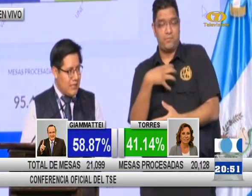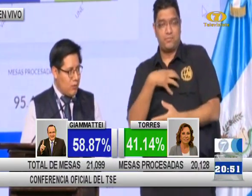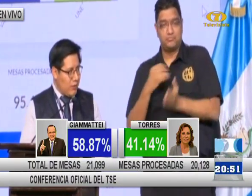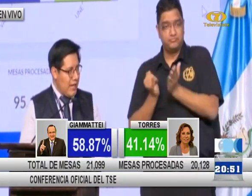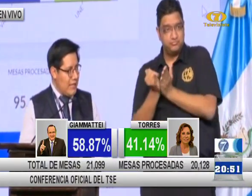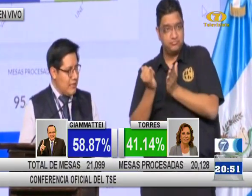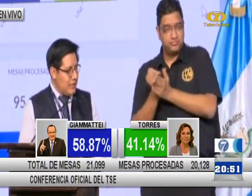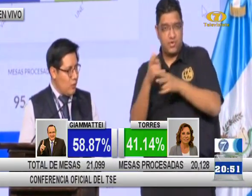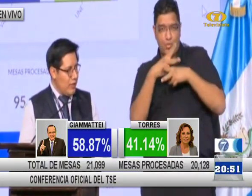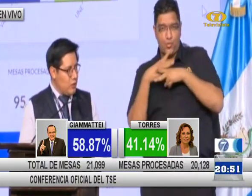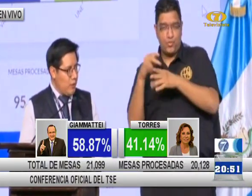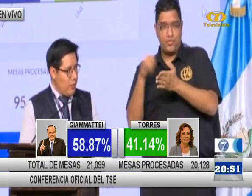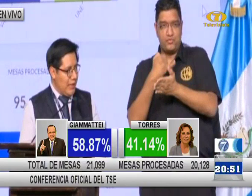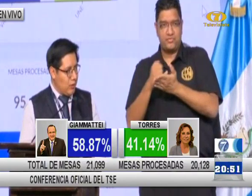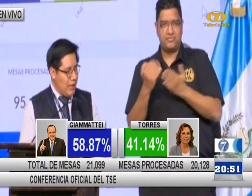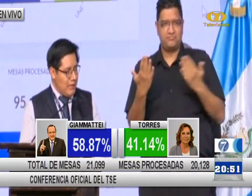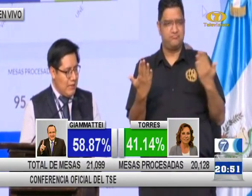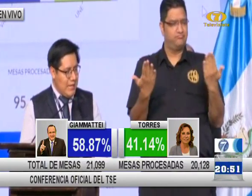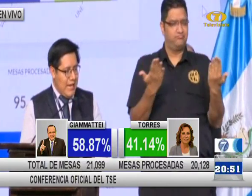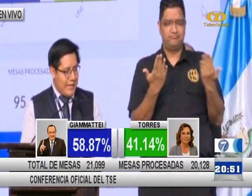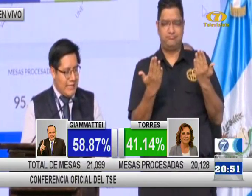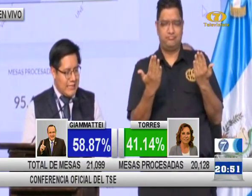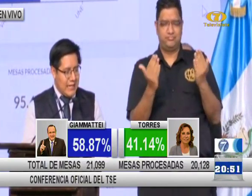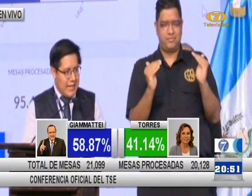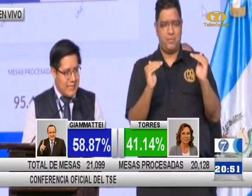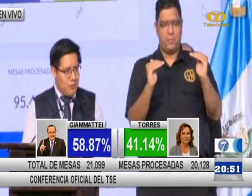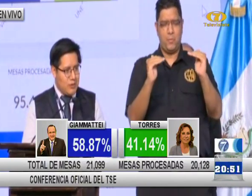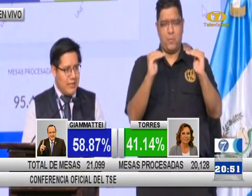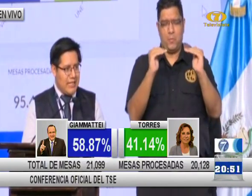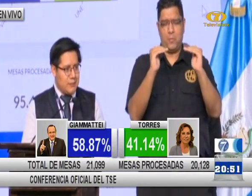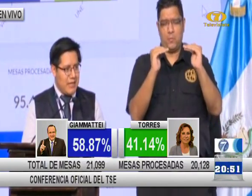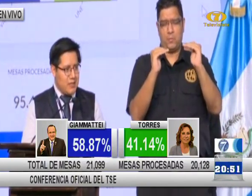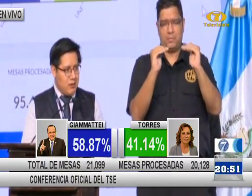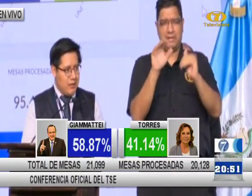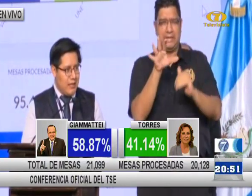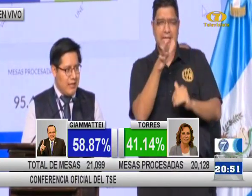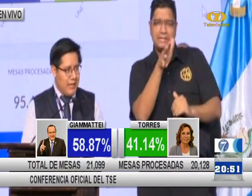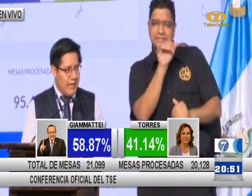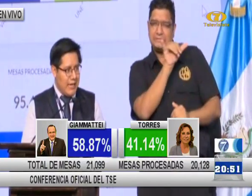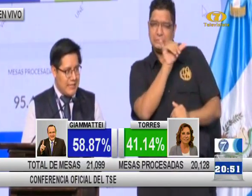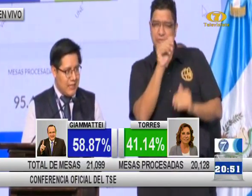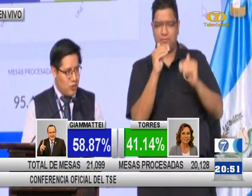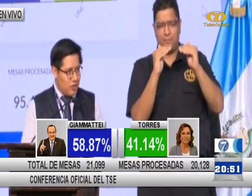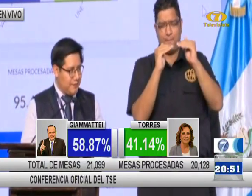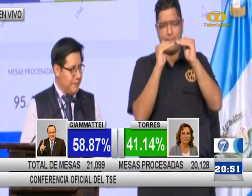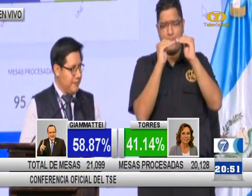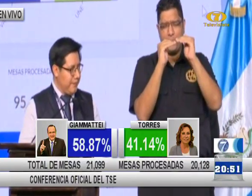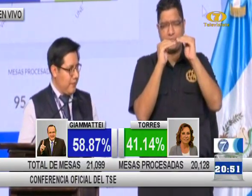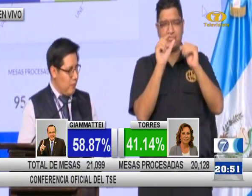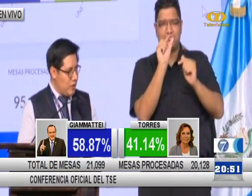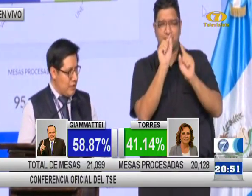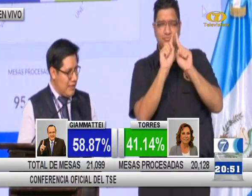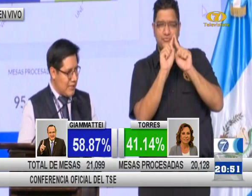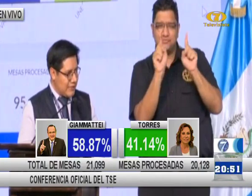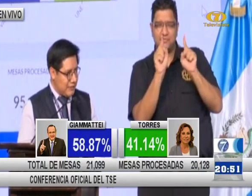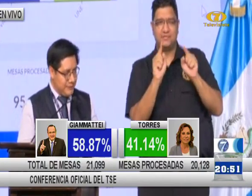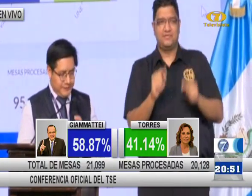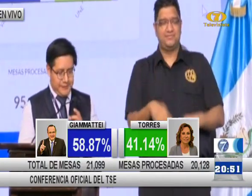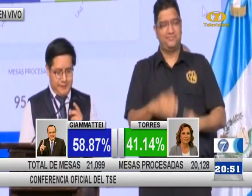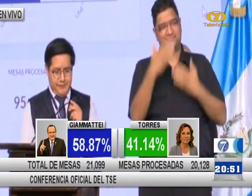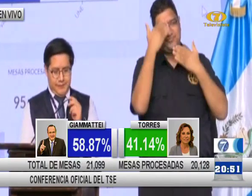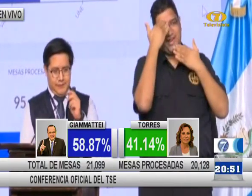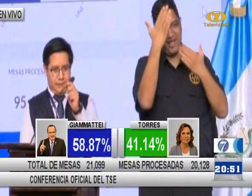parte de las autoridades del Tribunal Supremo Electoral, a quienes agradecemos el espacio en esta noche. Muchísimas